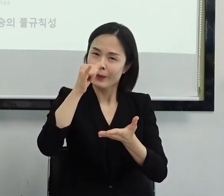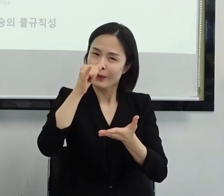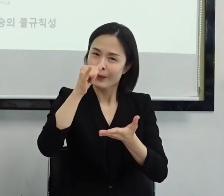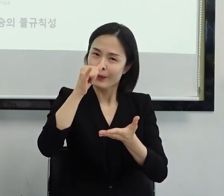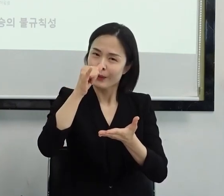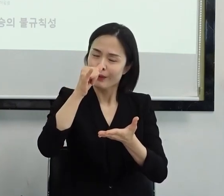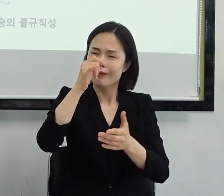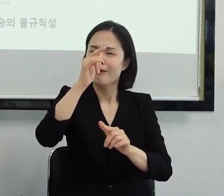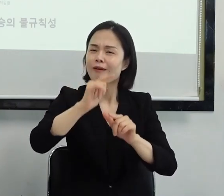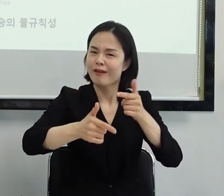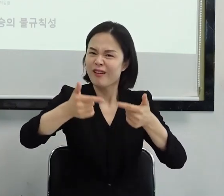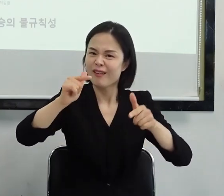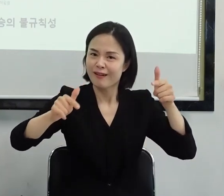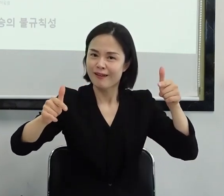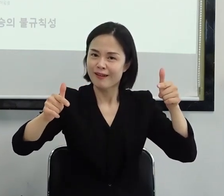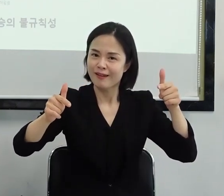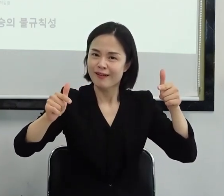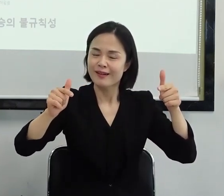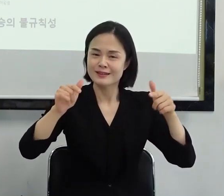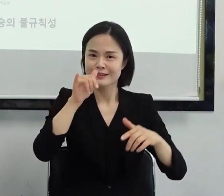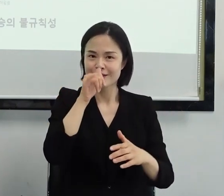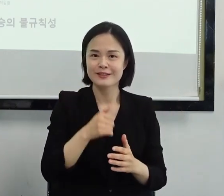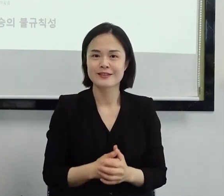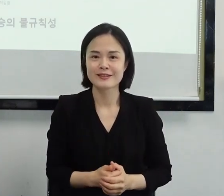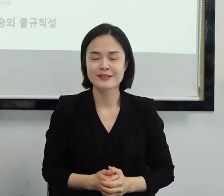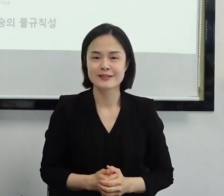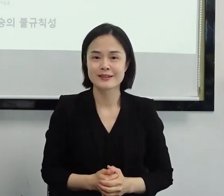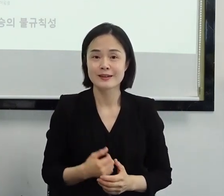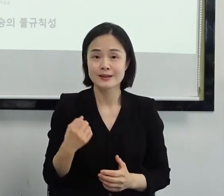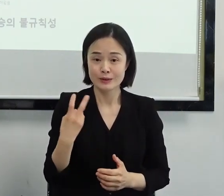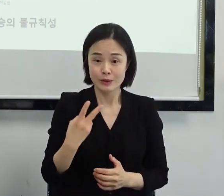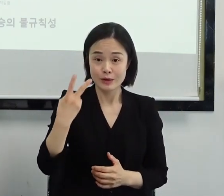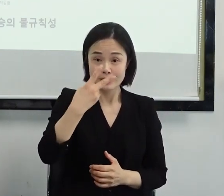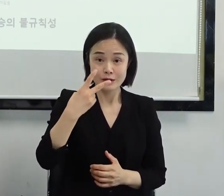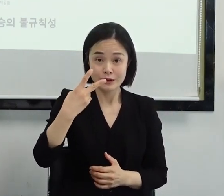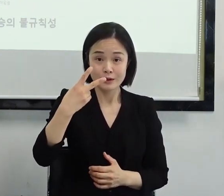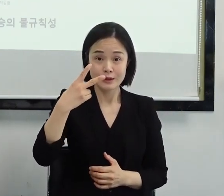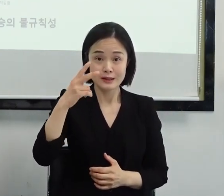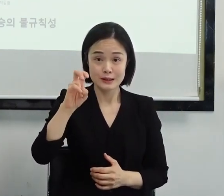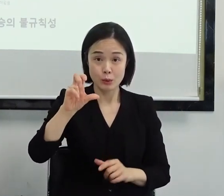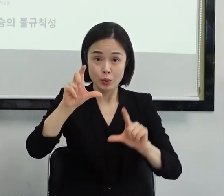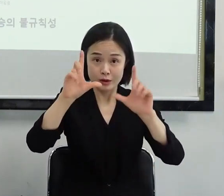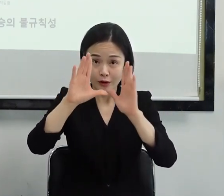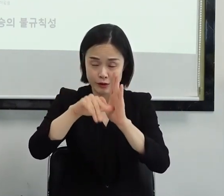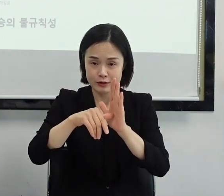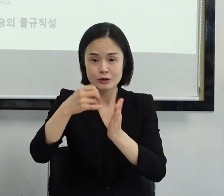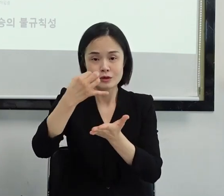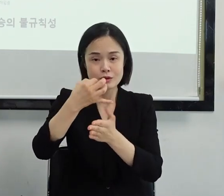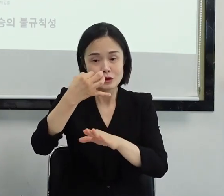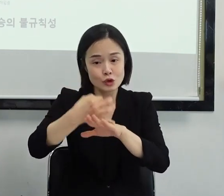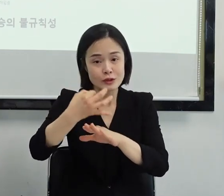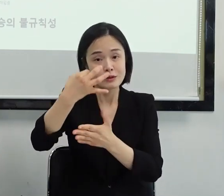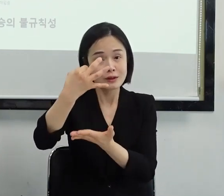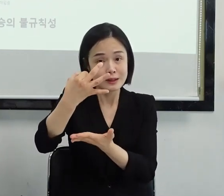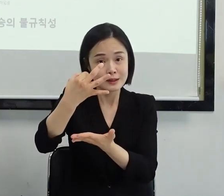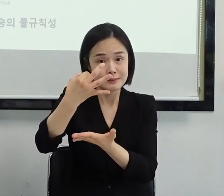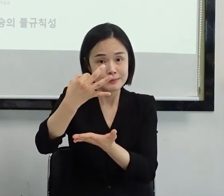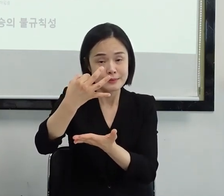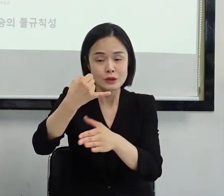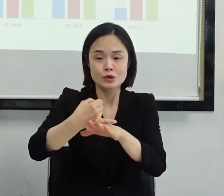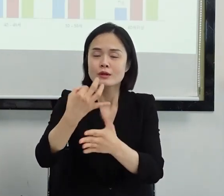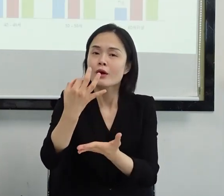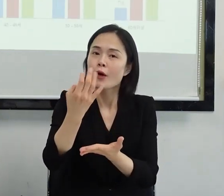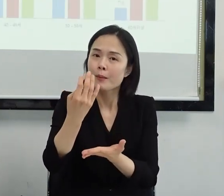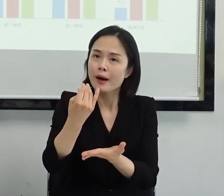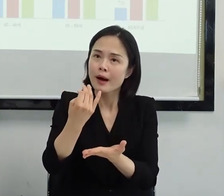같고, 내년도 최저임금 2025년 최저임금도 곧 결정이 될 것 같은데 한번 좀 유의 깊게 보면 좋을